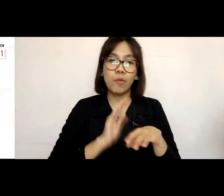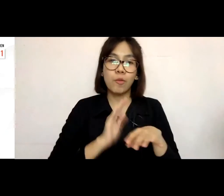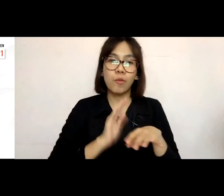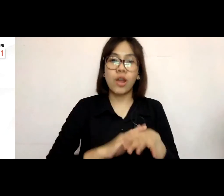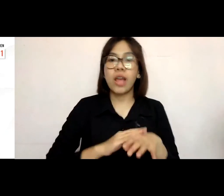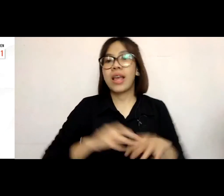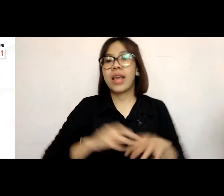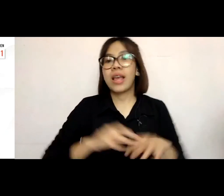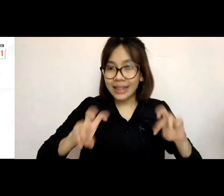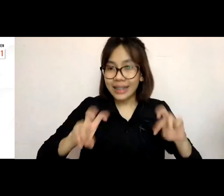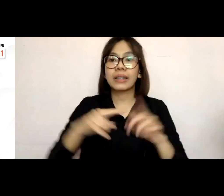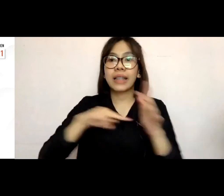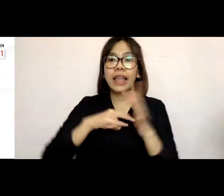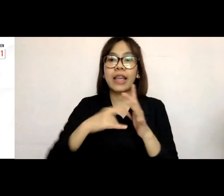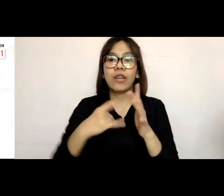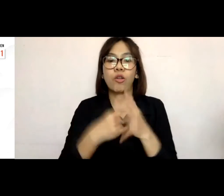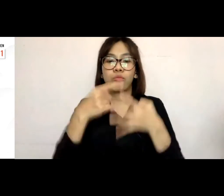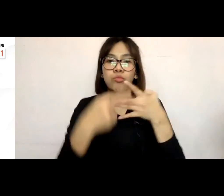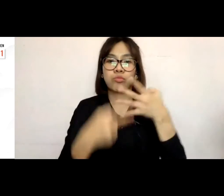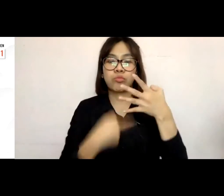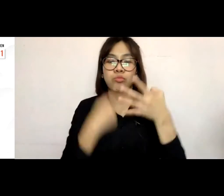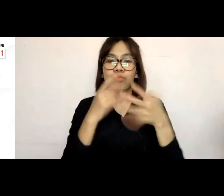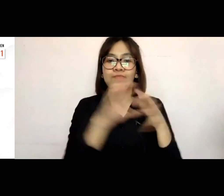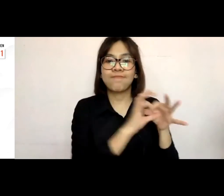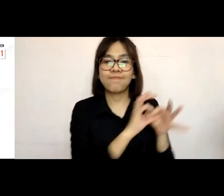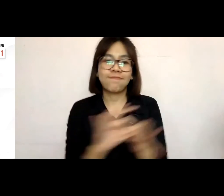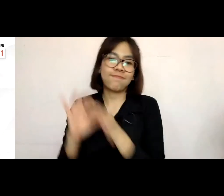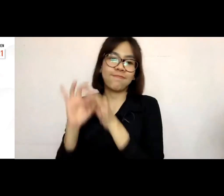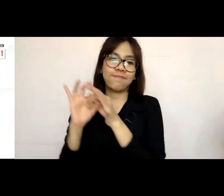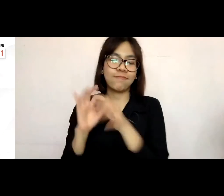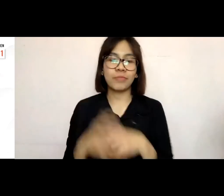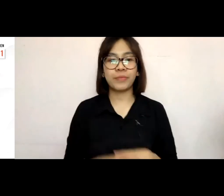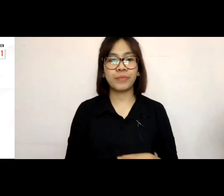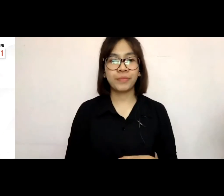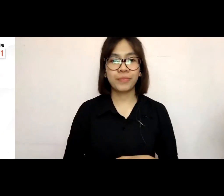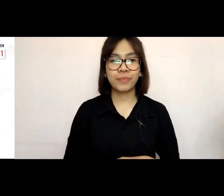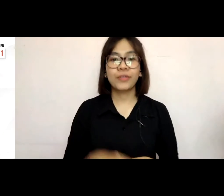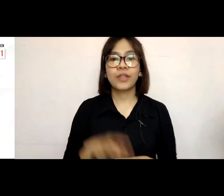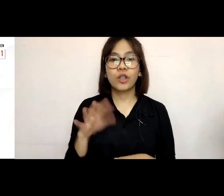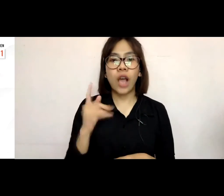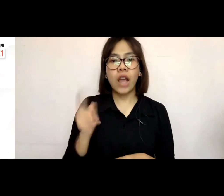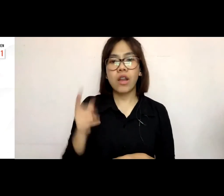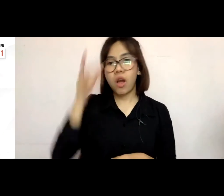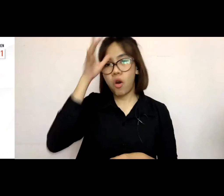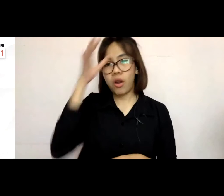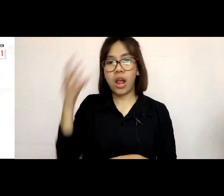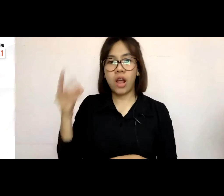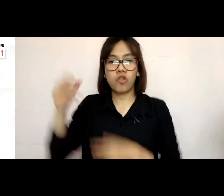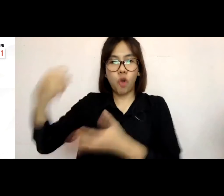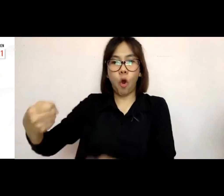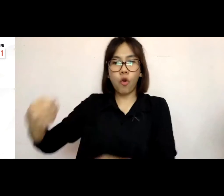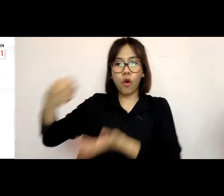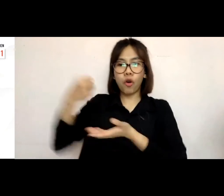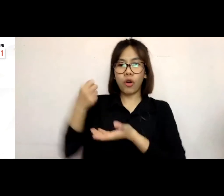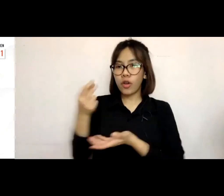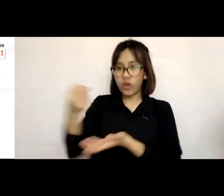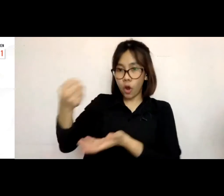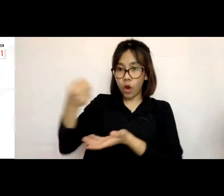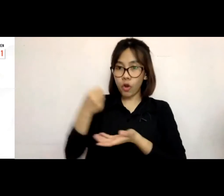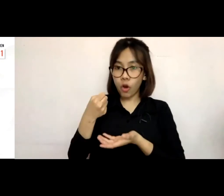juga Procter & Gamble sebagai donor dari We See Equal Project melalui Save the